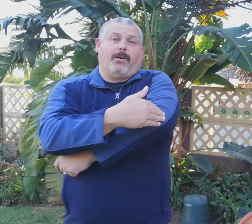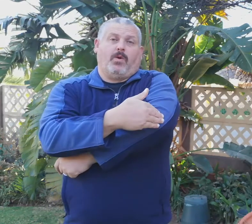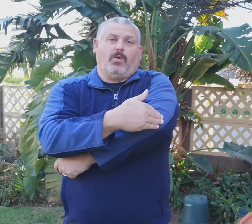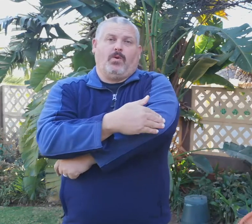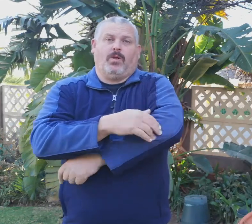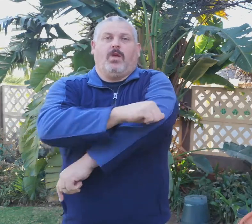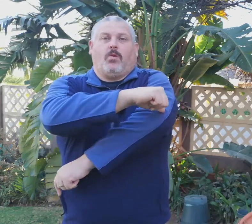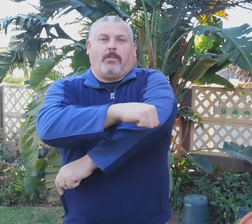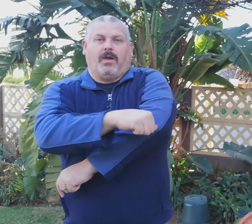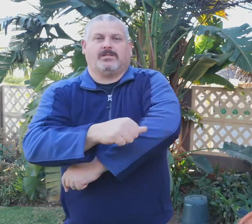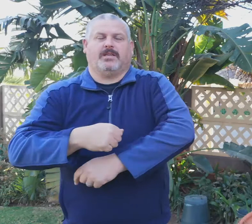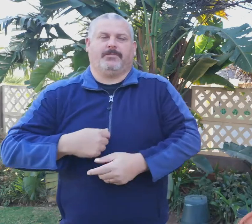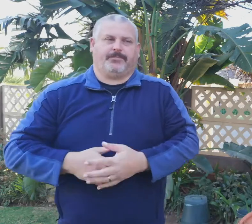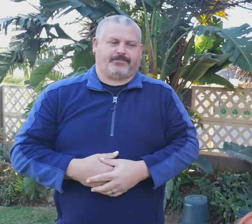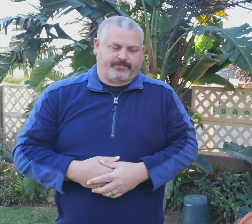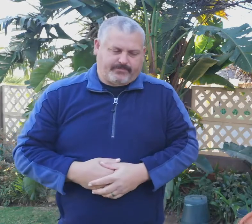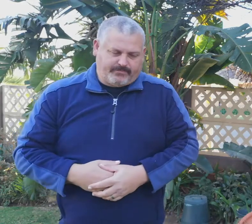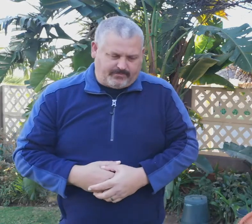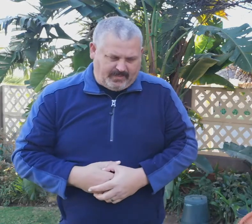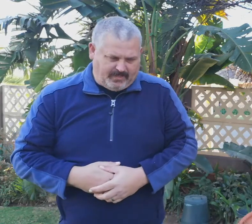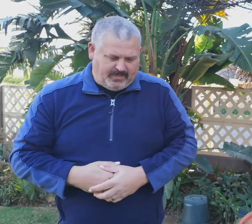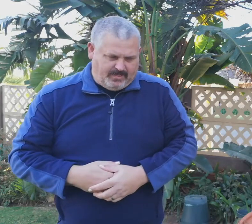tennis elbow operasie.